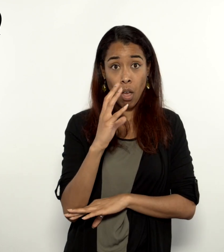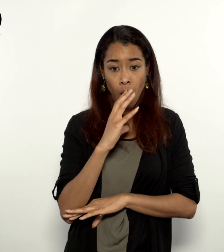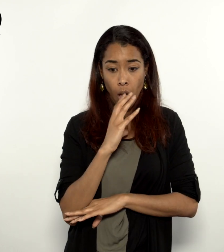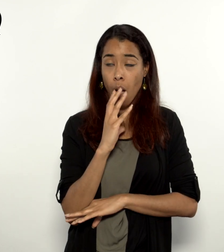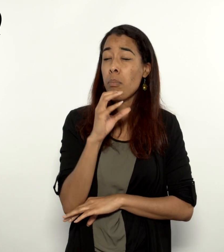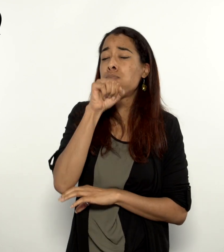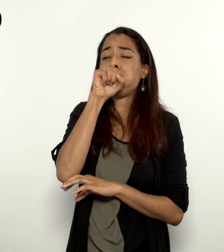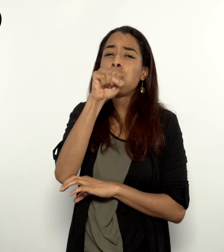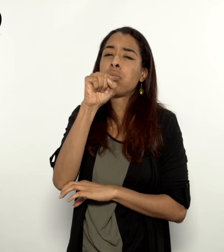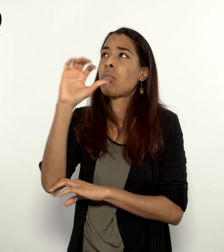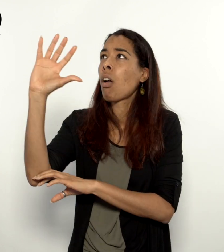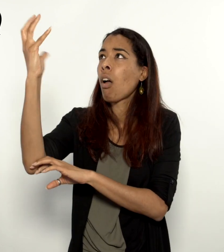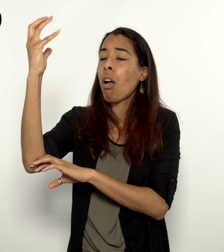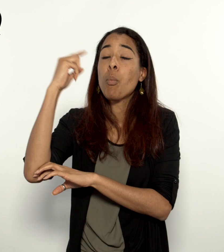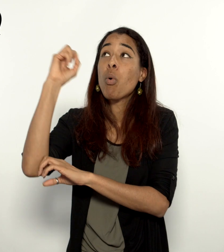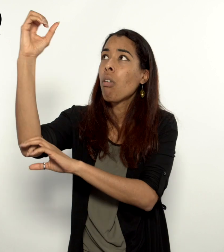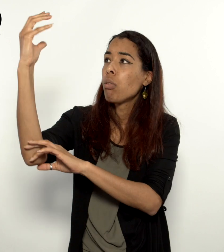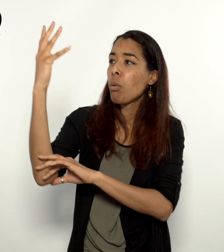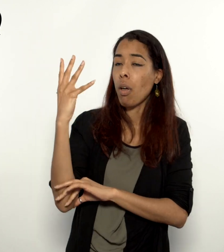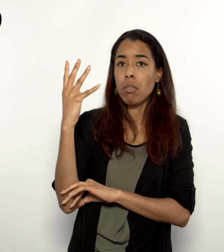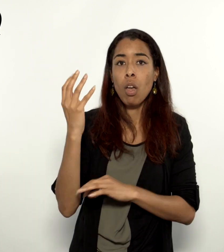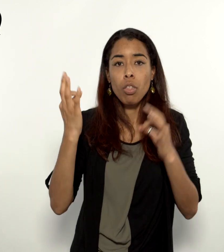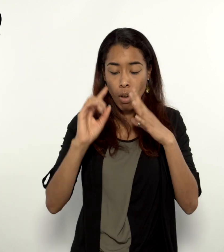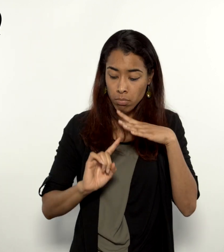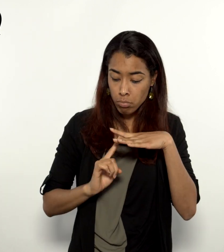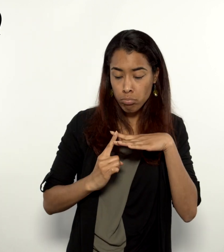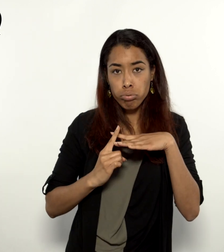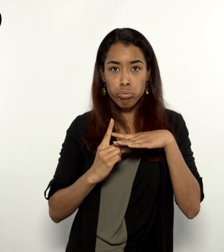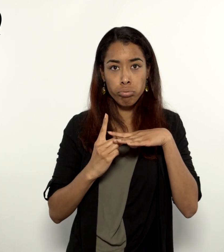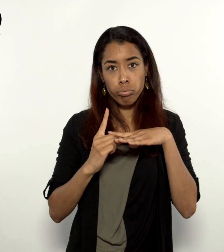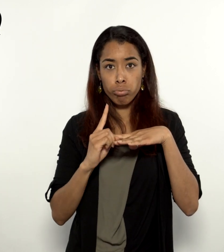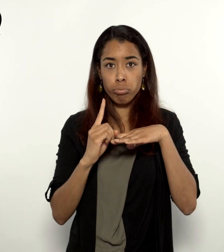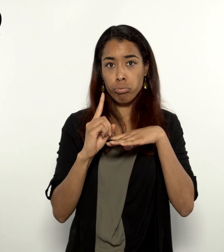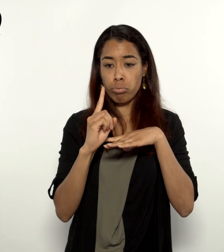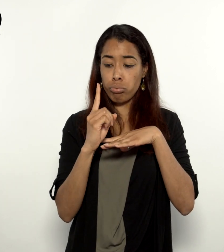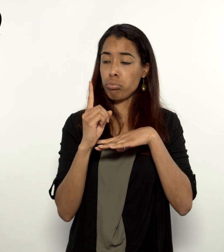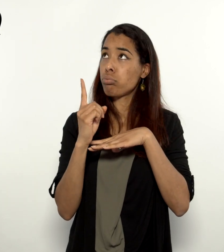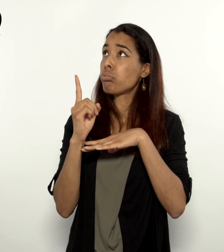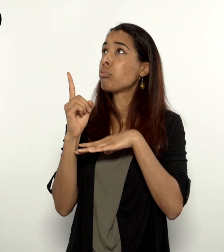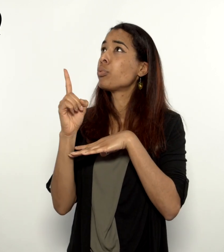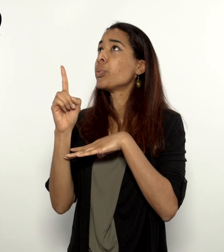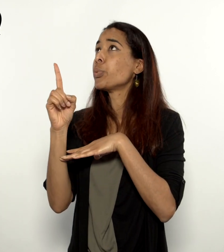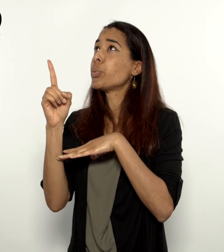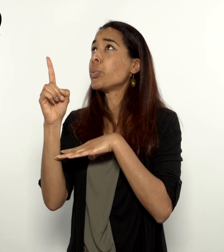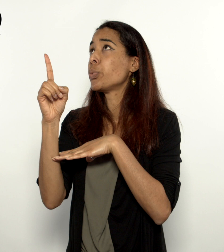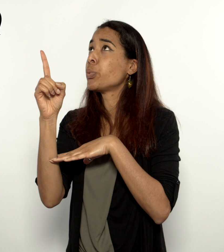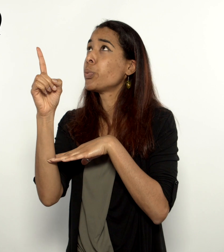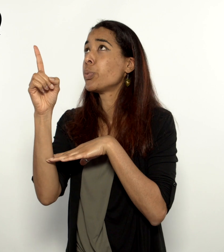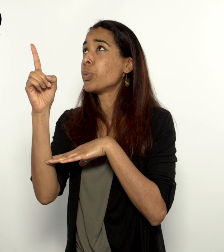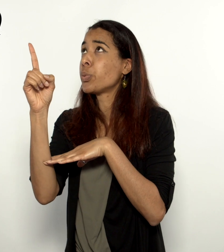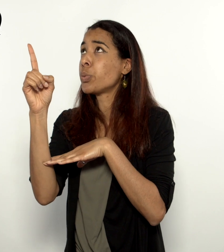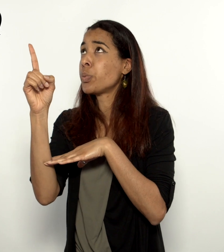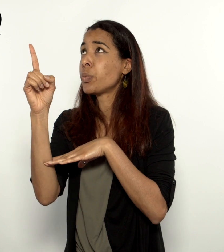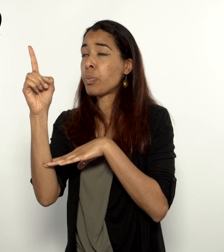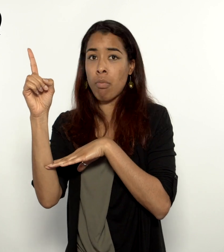les tournesols raffolent du soleil pour sa lumière. Pendant sa croissance, les feuilles du jeune plant suivent la trajectoire du soleil tout au long de la